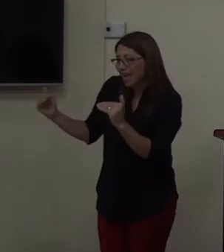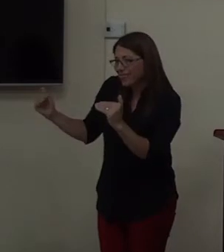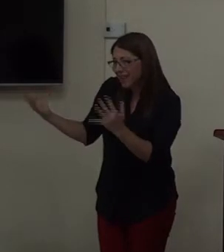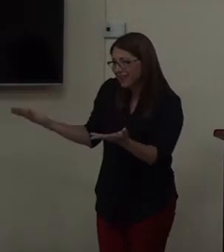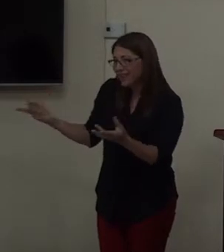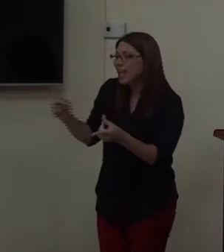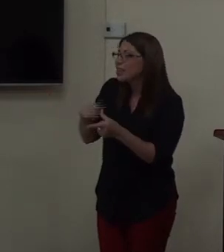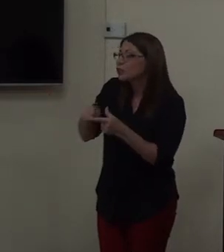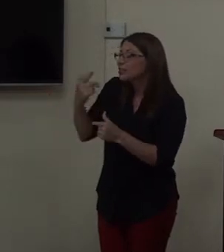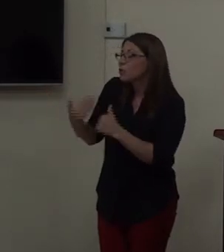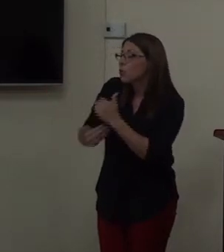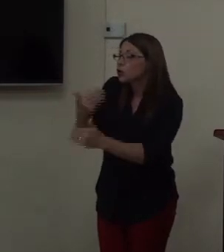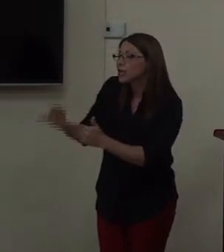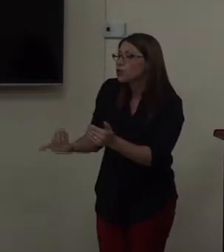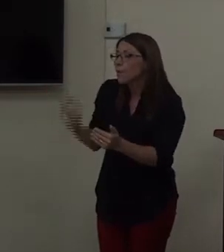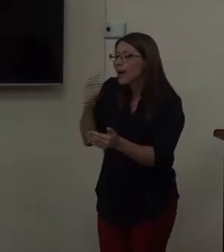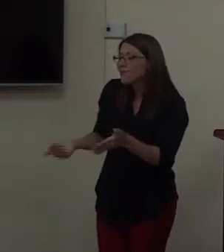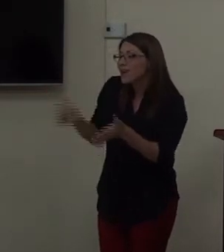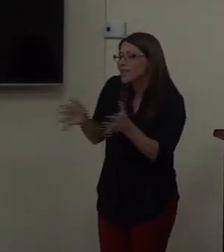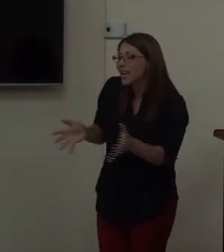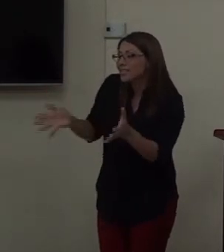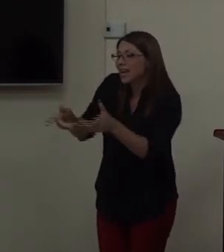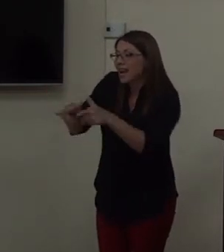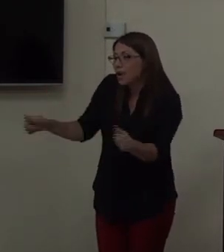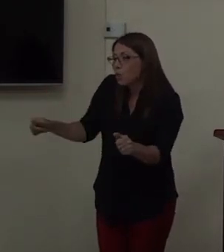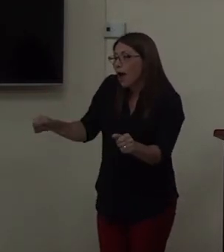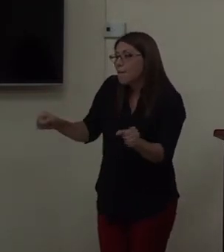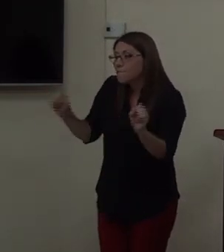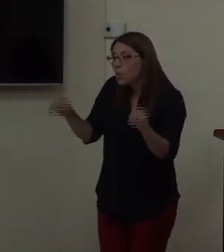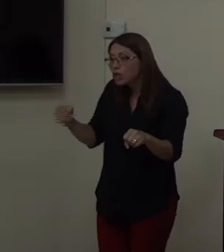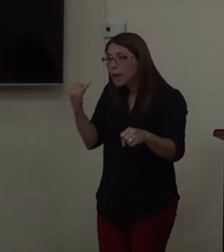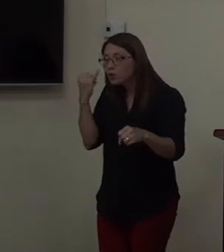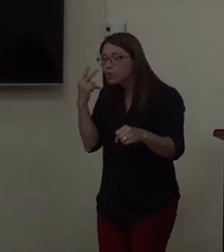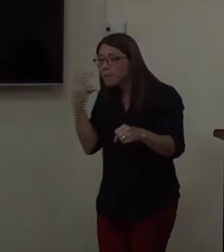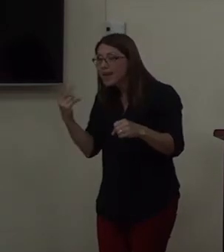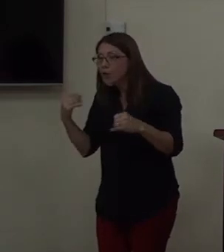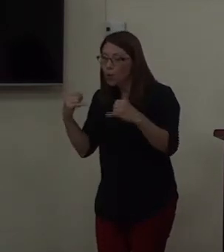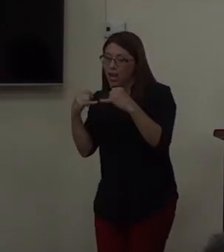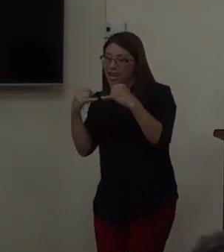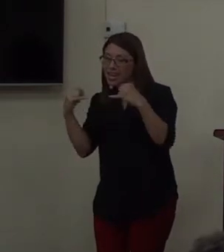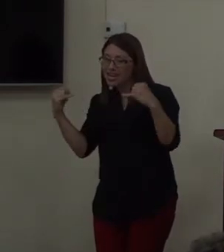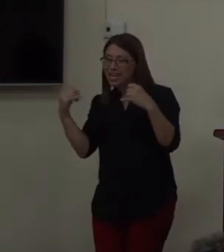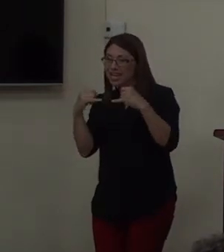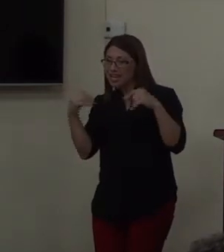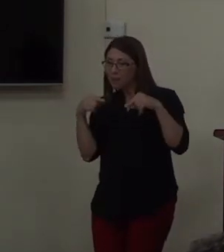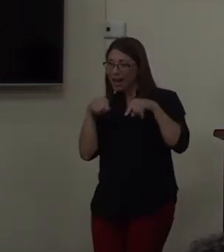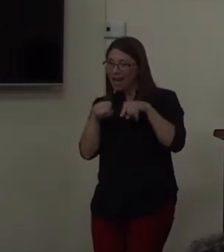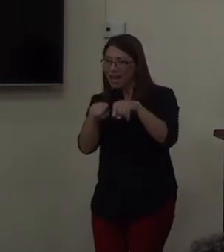en un proceso de revitalización podrían salir ahí líneas paralelas en que el corpus, digamos, la lengua como un